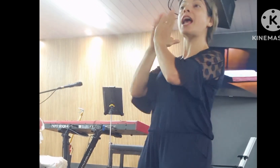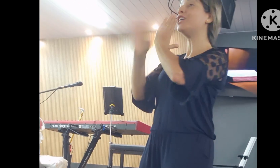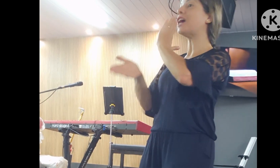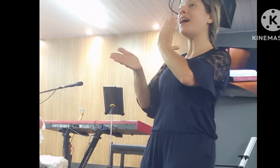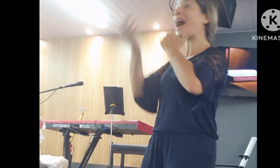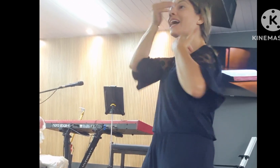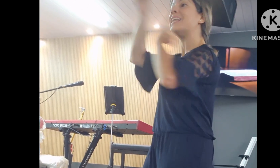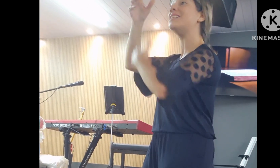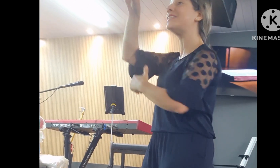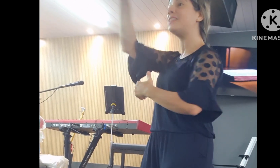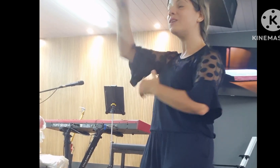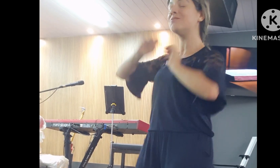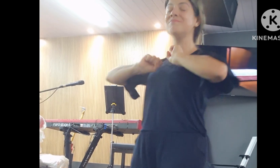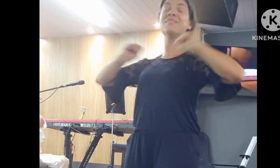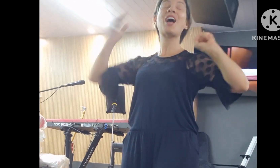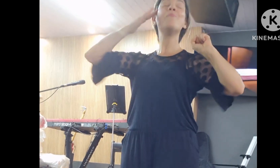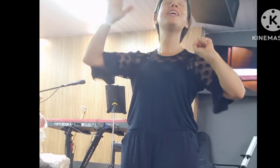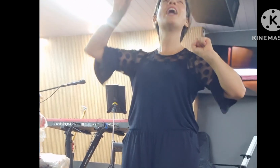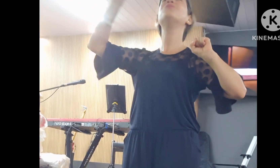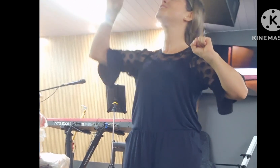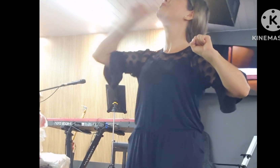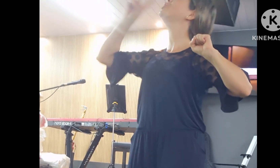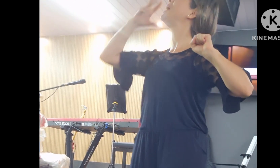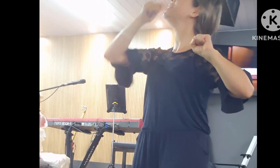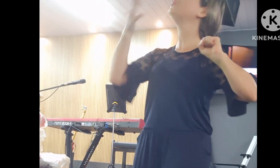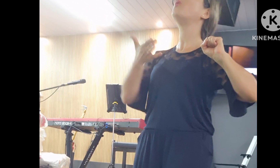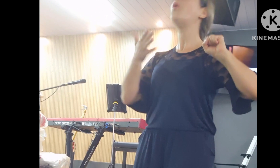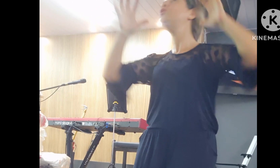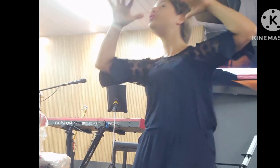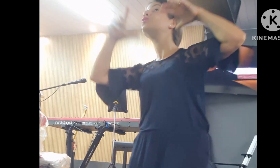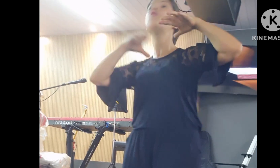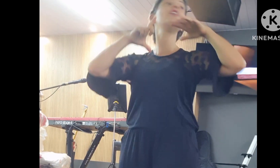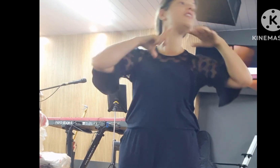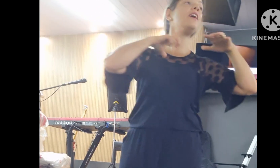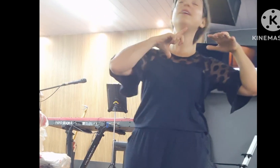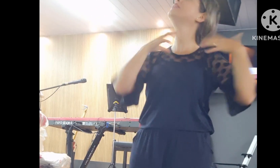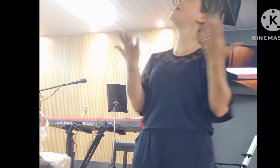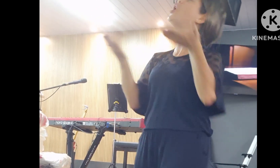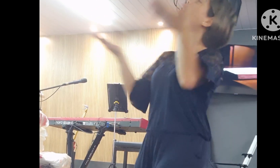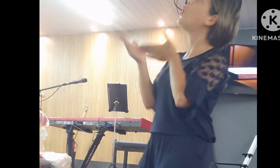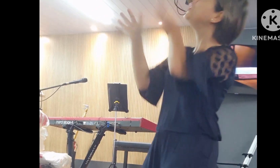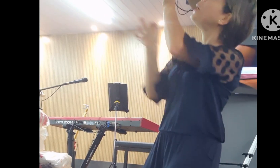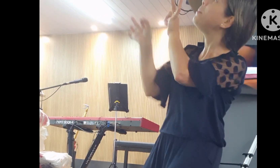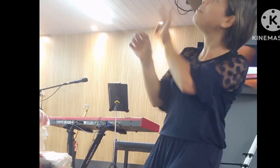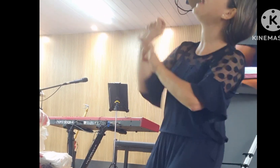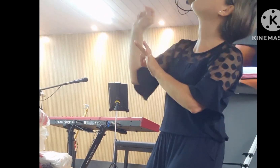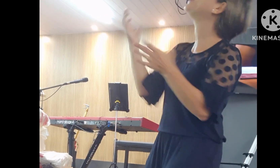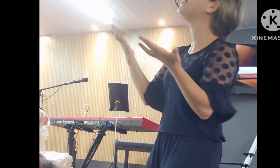nome. O que o Senhor tem preparado para nós hoje? Aí Deus encaminha